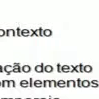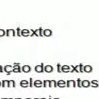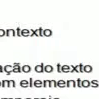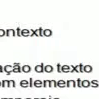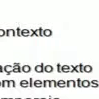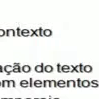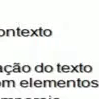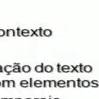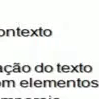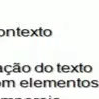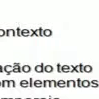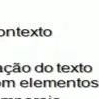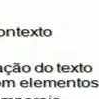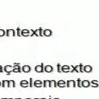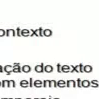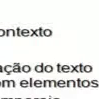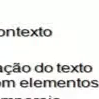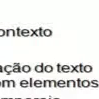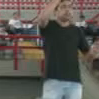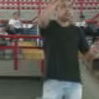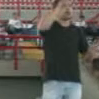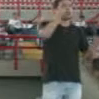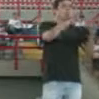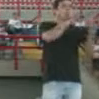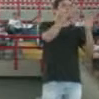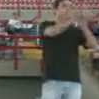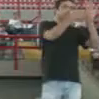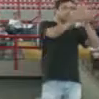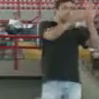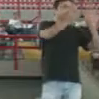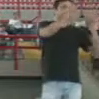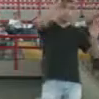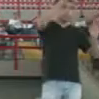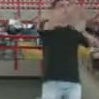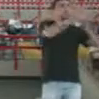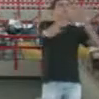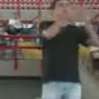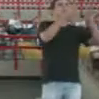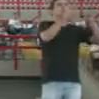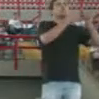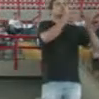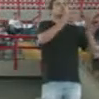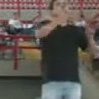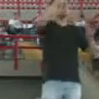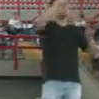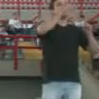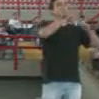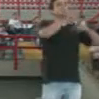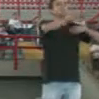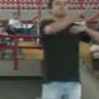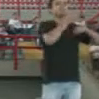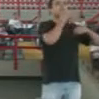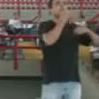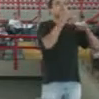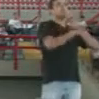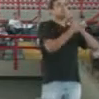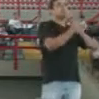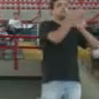é tudo que tem uma ideia. Se chama texto, porque se não passar uma ideia, não é